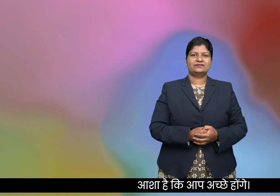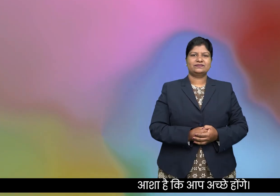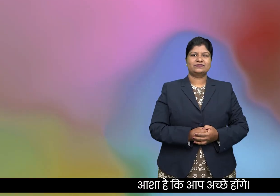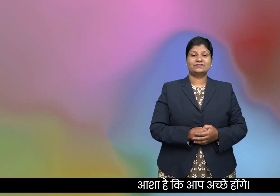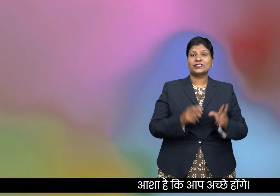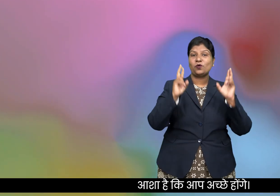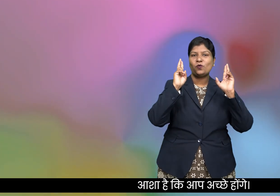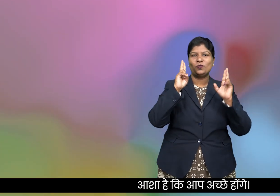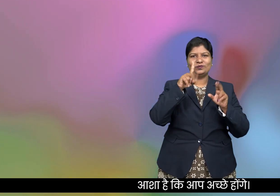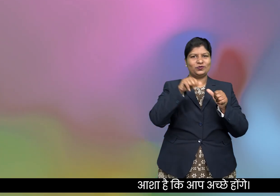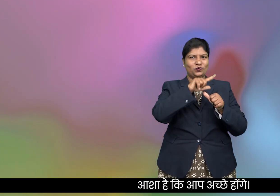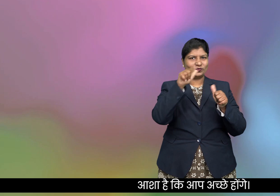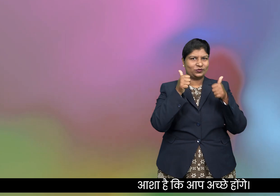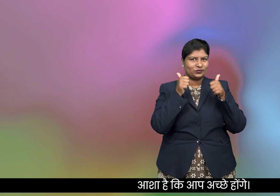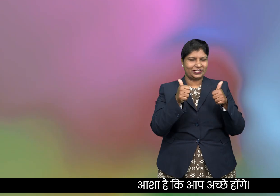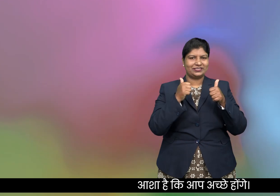आशा है कि आप अच्छे होंगे।